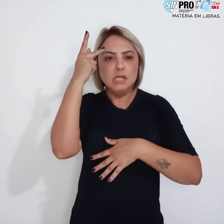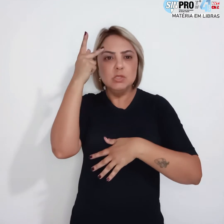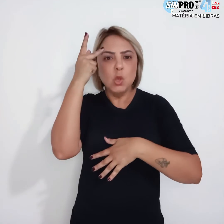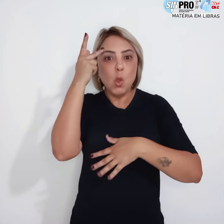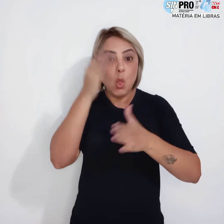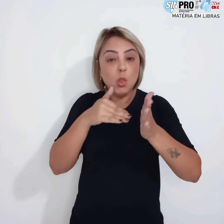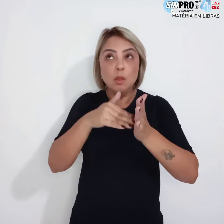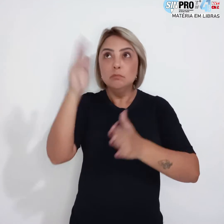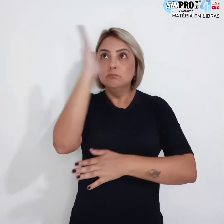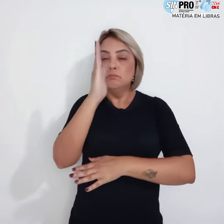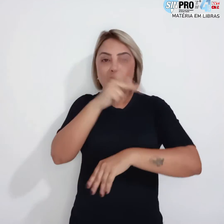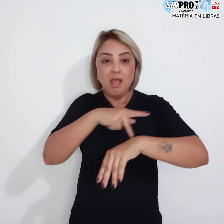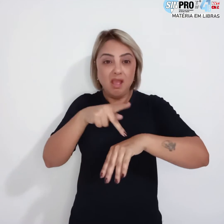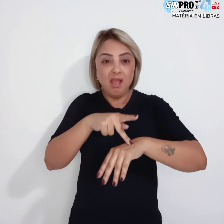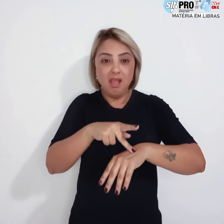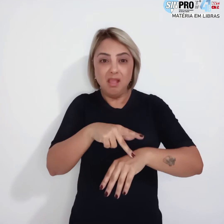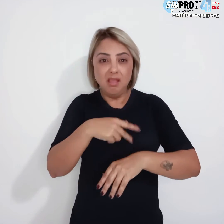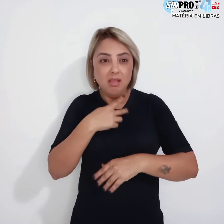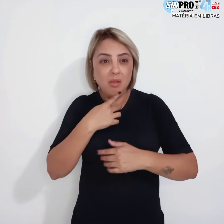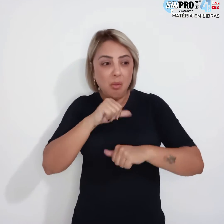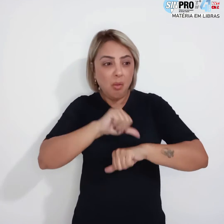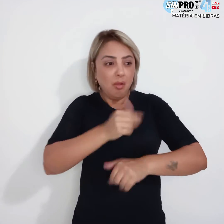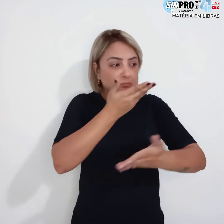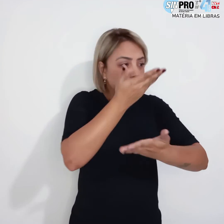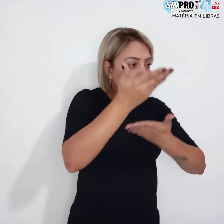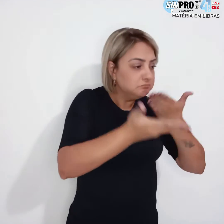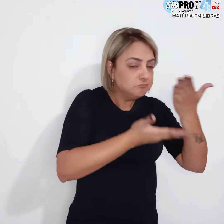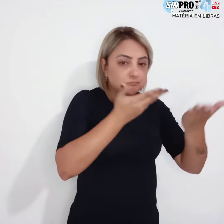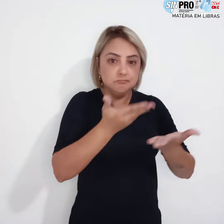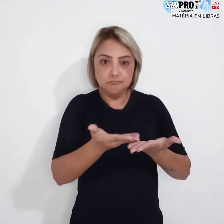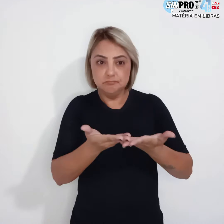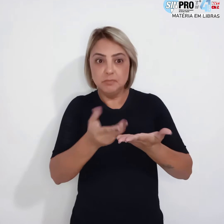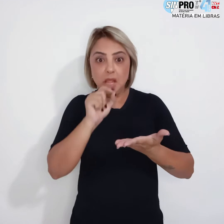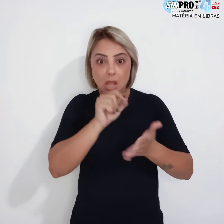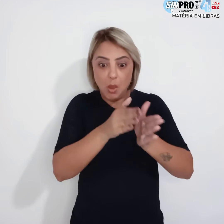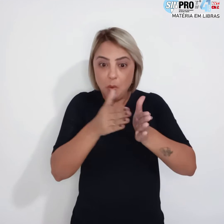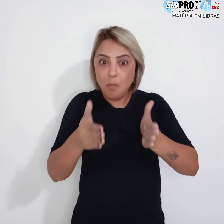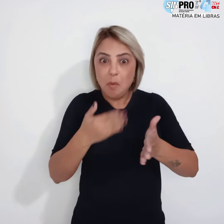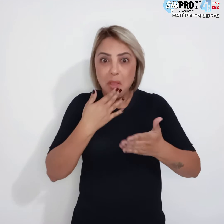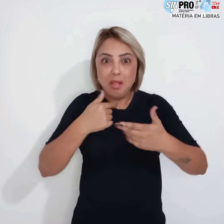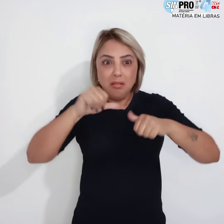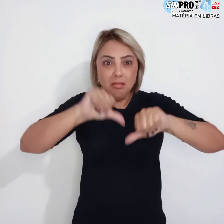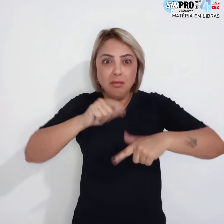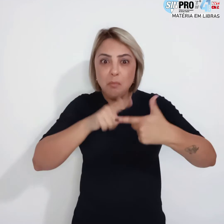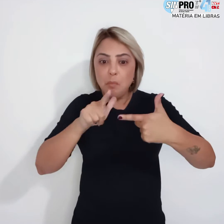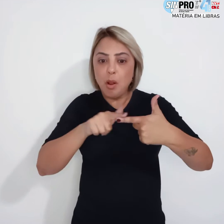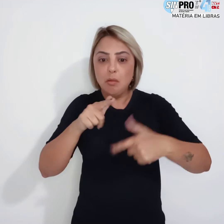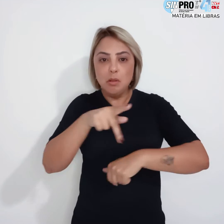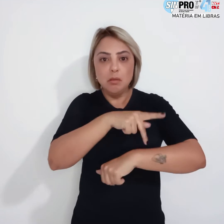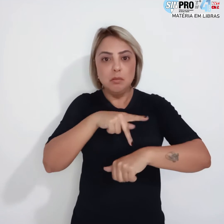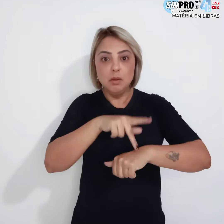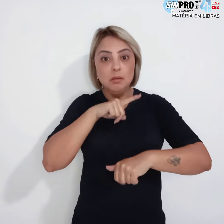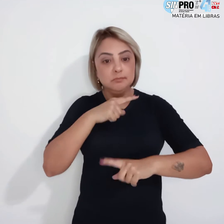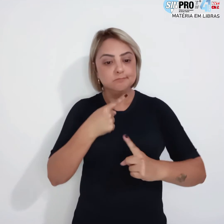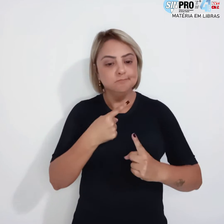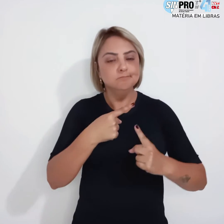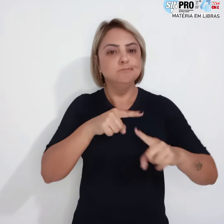país insatisfeitos com o tratamento dado diante de um momento caótico que o país vem enfrentando. Veículos